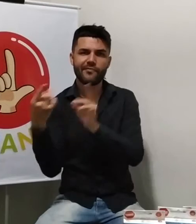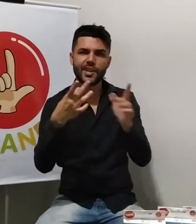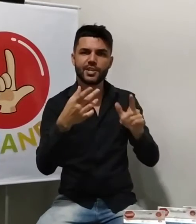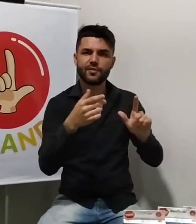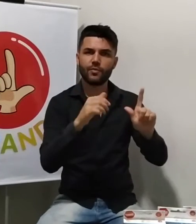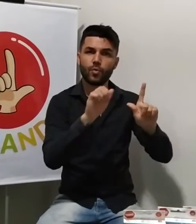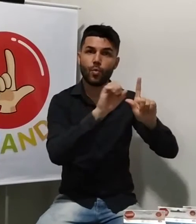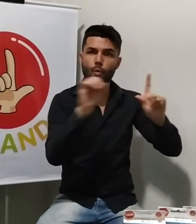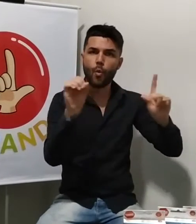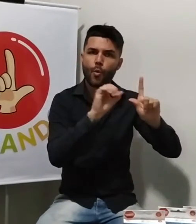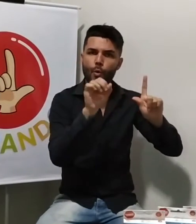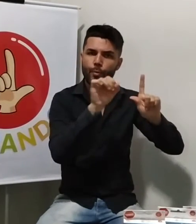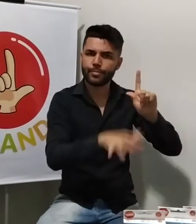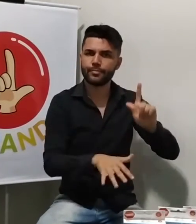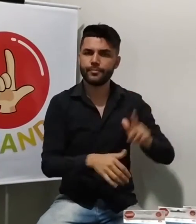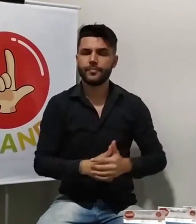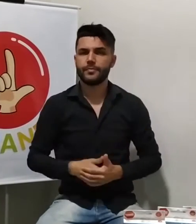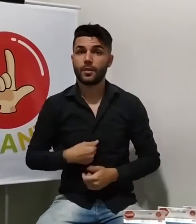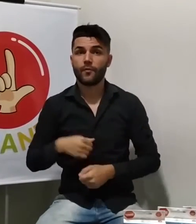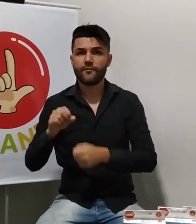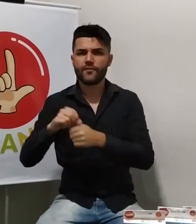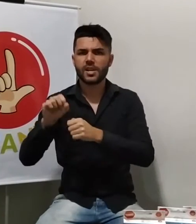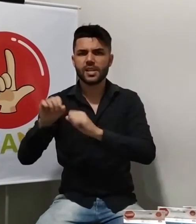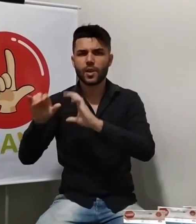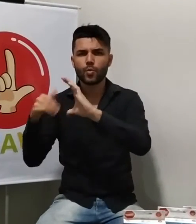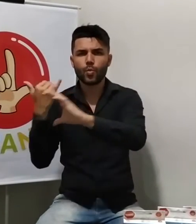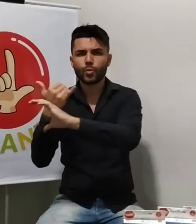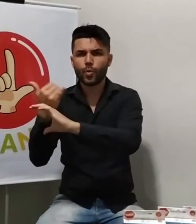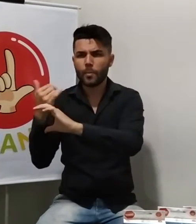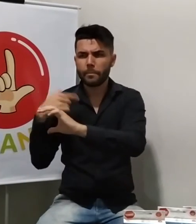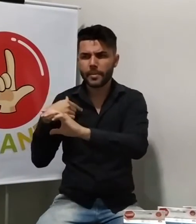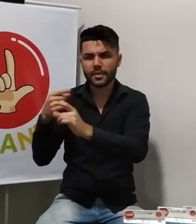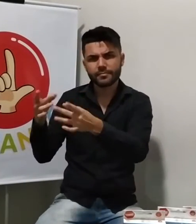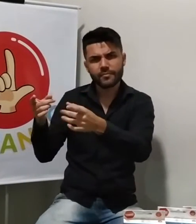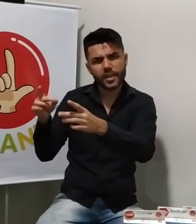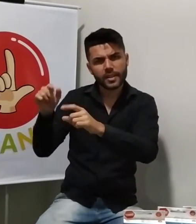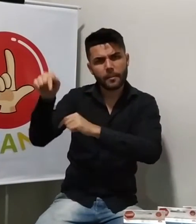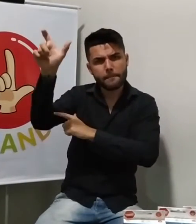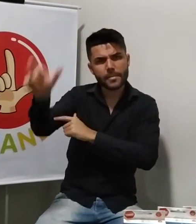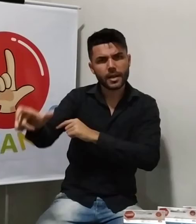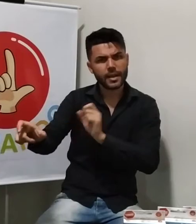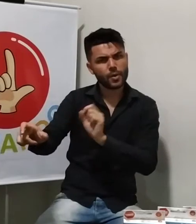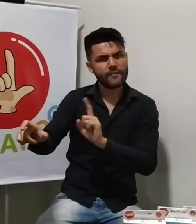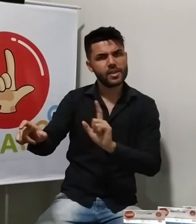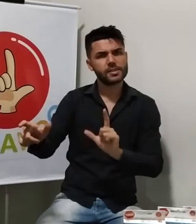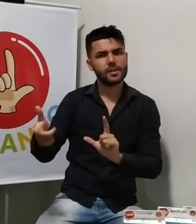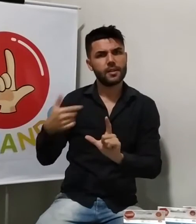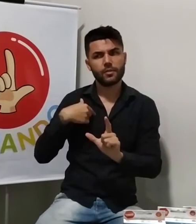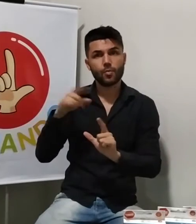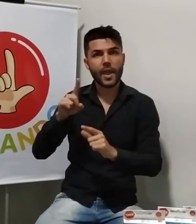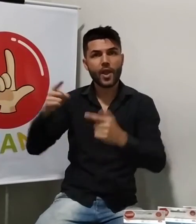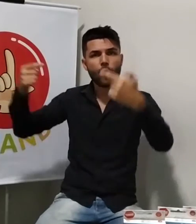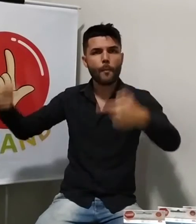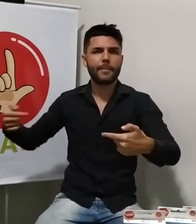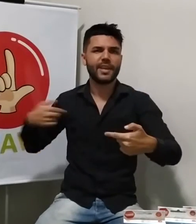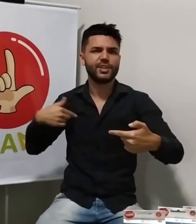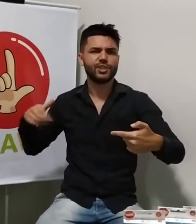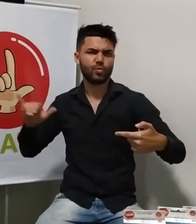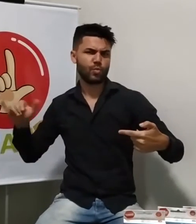né? E eu não sabia como chegar nas emissoras. Um dia eu tava lendo uma revista e tinha uma mulher da Band, lá uma diretora da Band, falando sobre